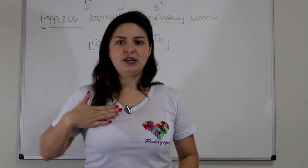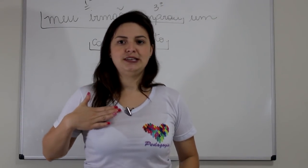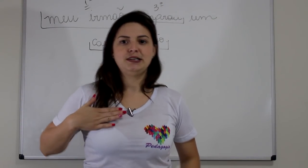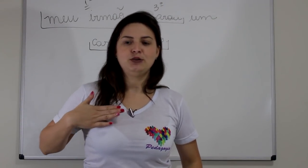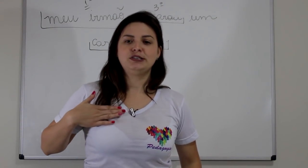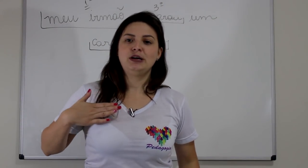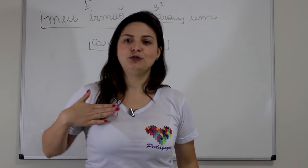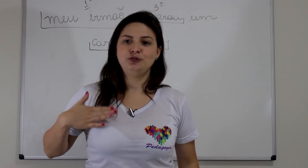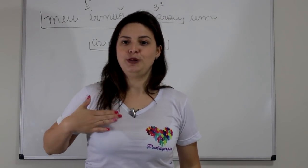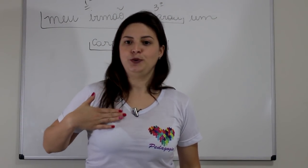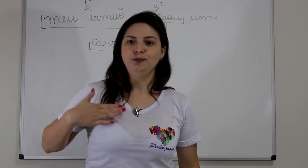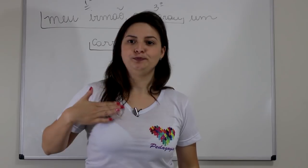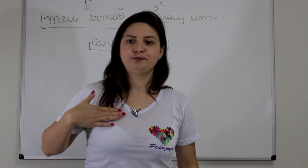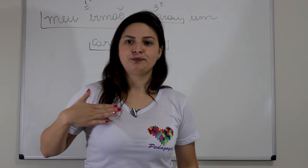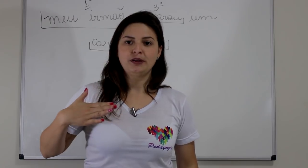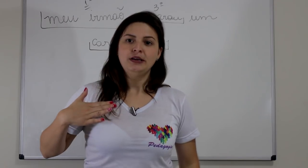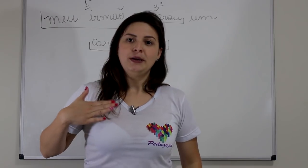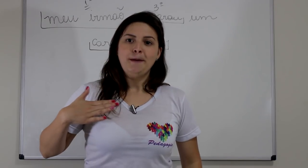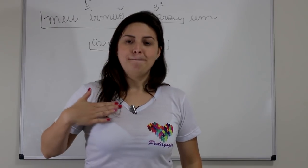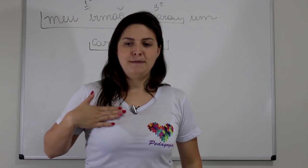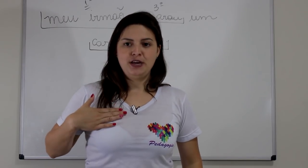esse aqui é o sinal de meu